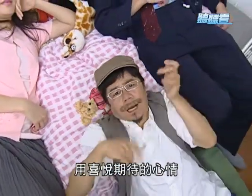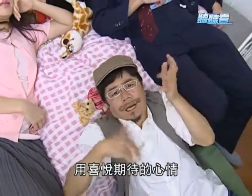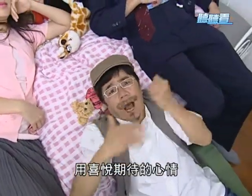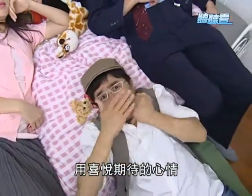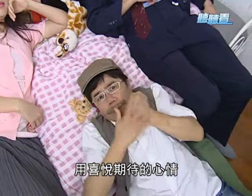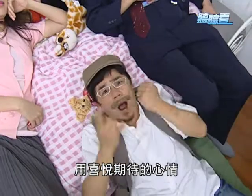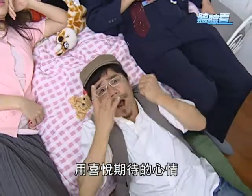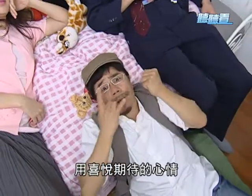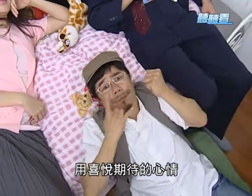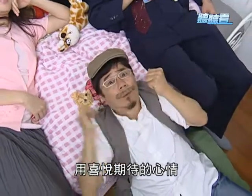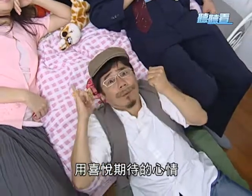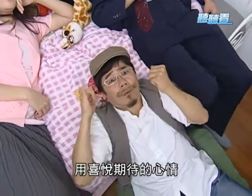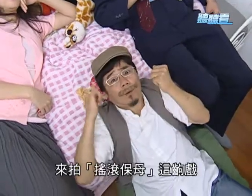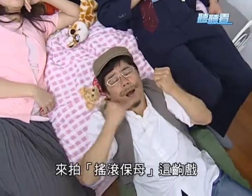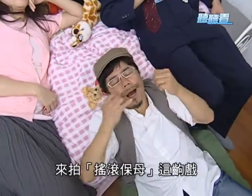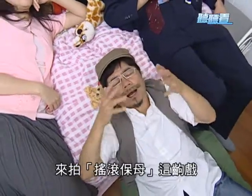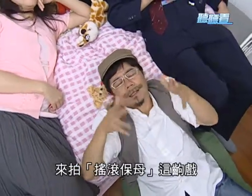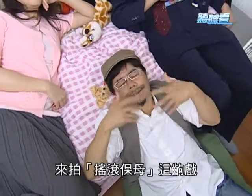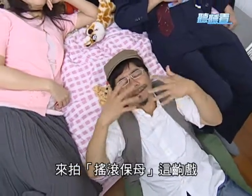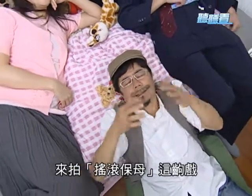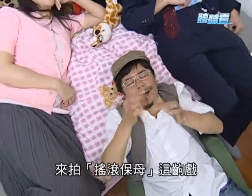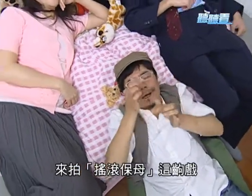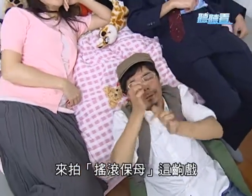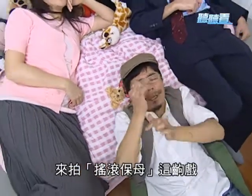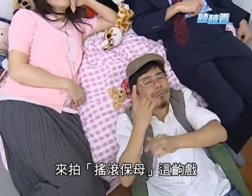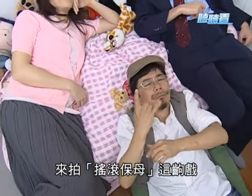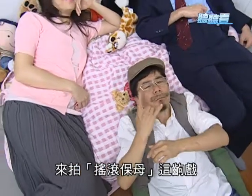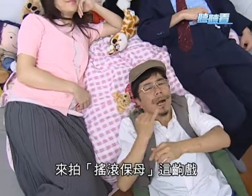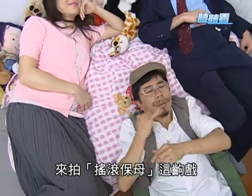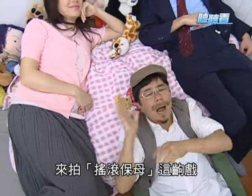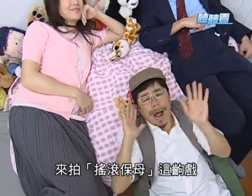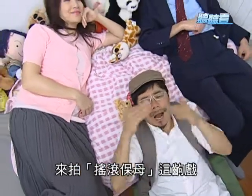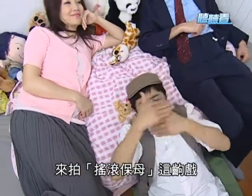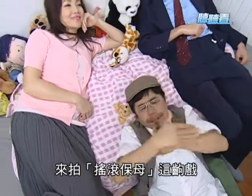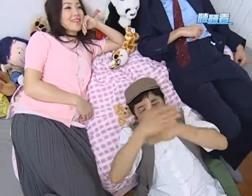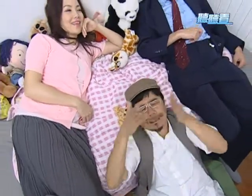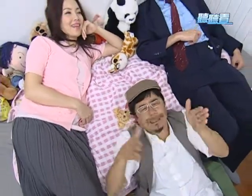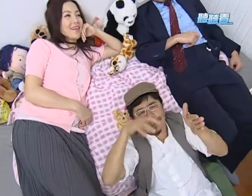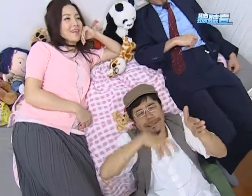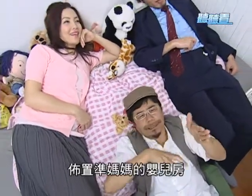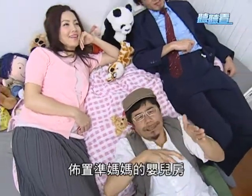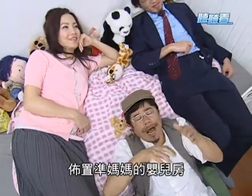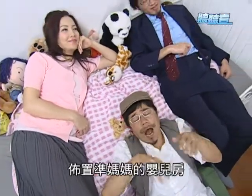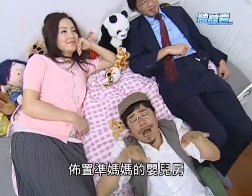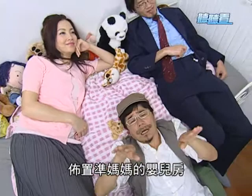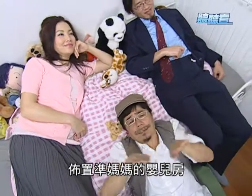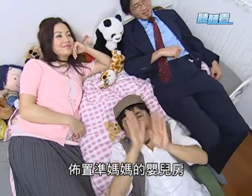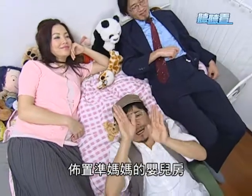期待的心情来拍《摇滚保姆》这出戏，布置准妈妈的婴儿